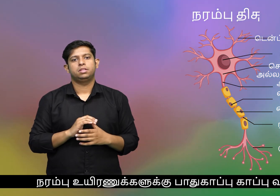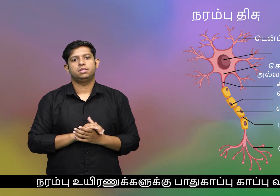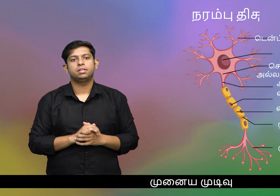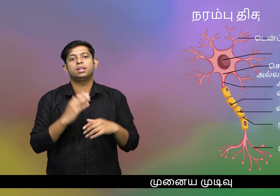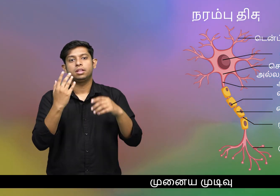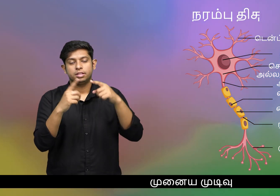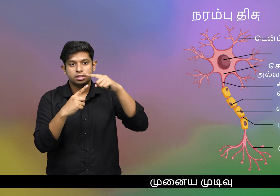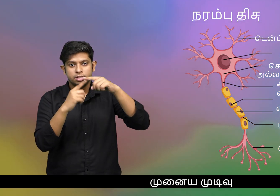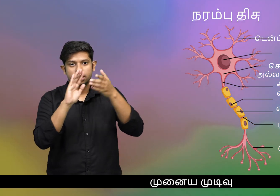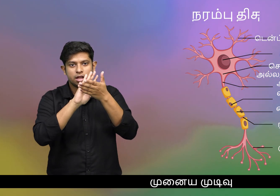முனைய முடிவு